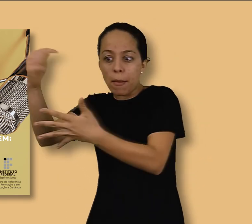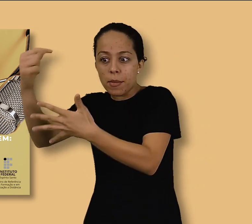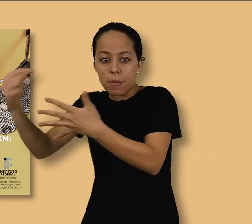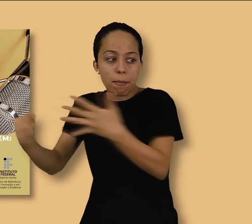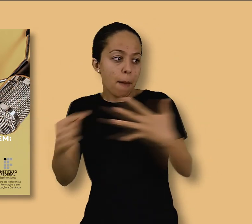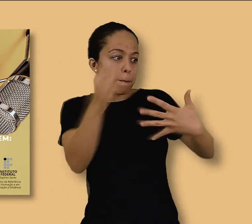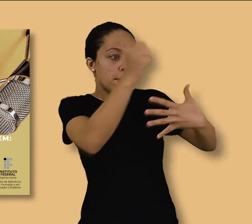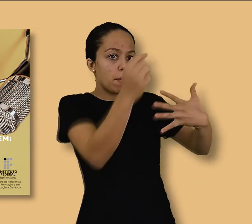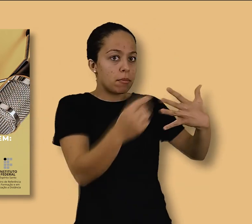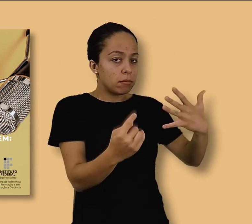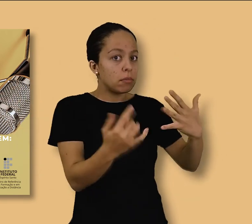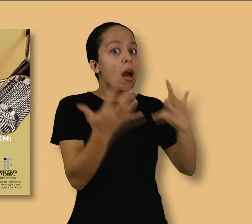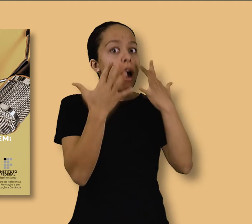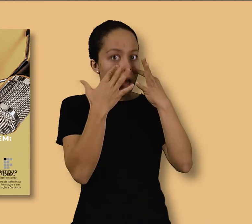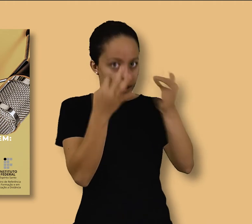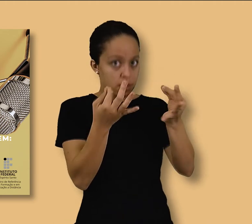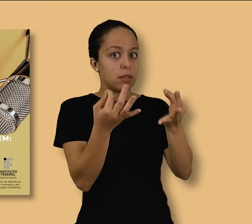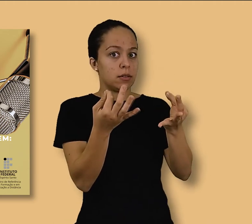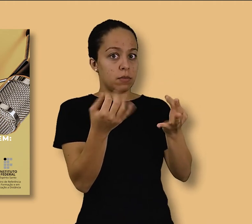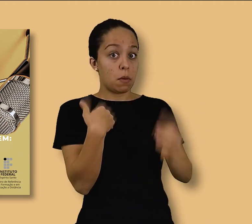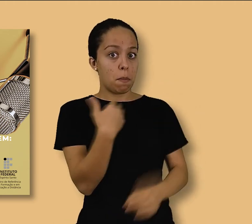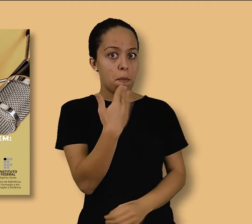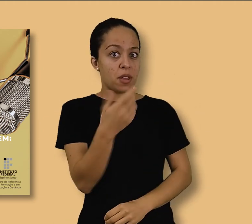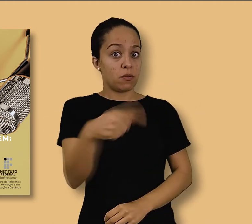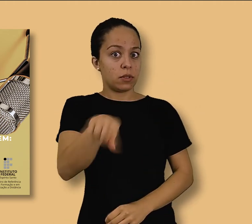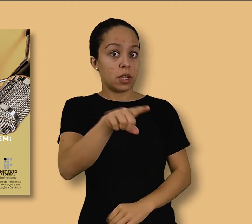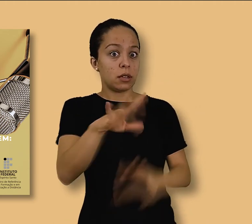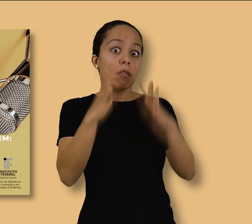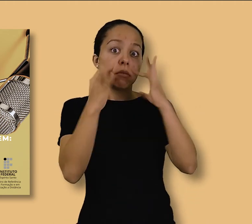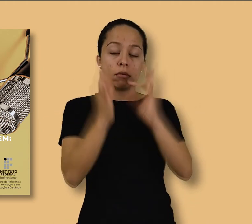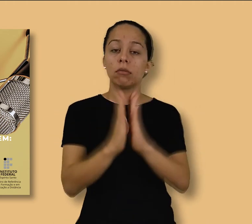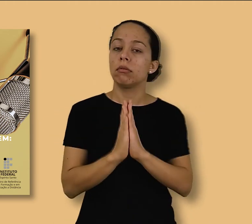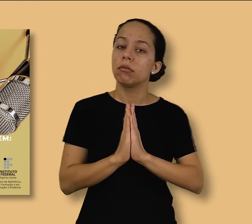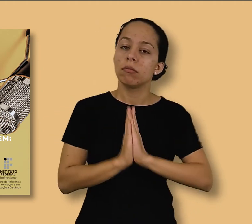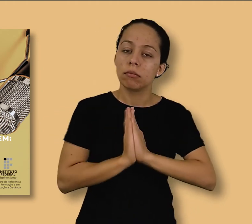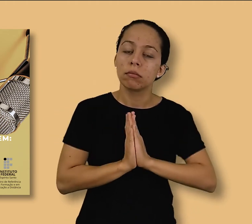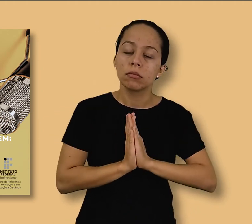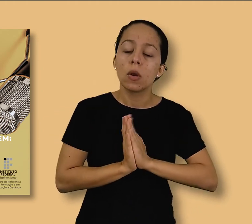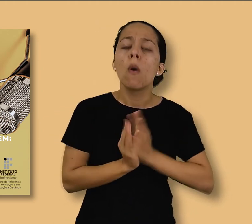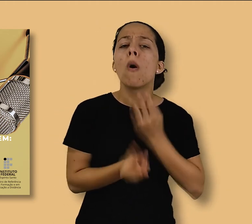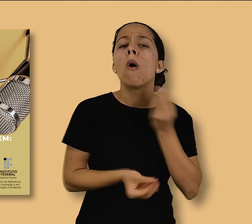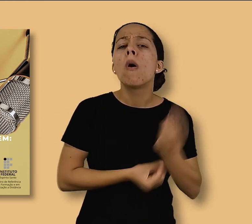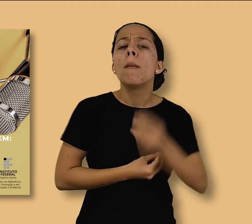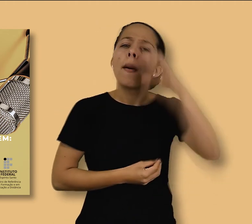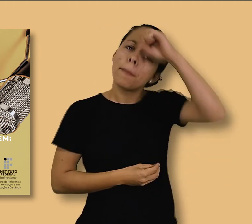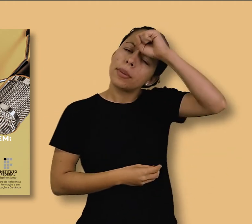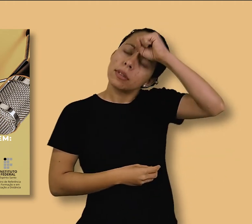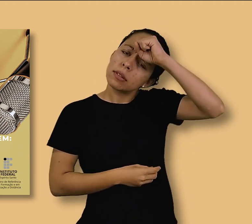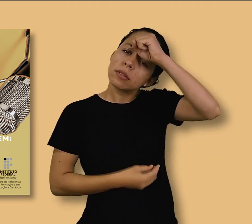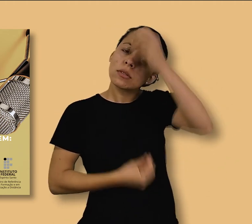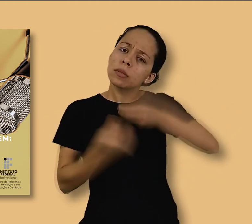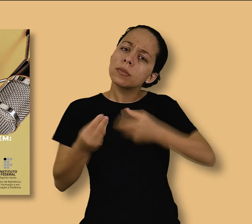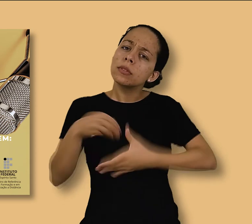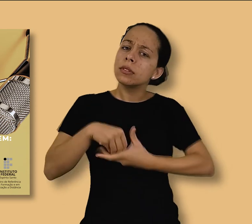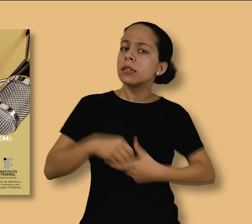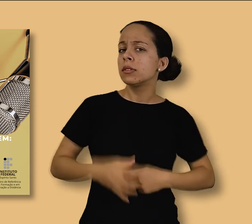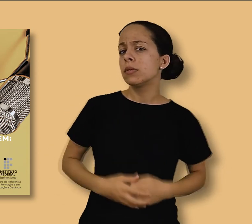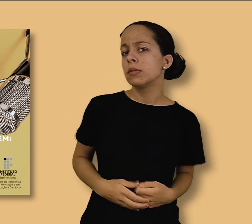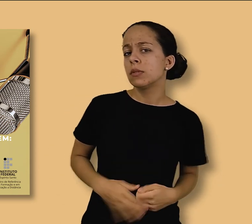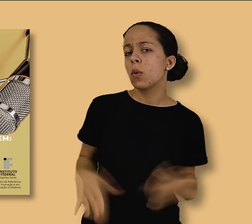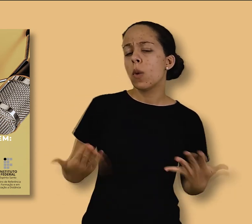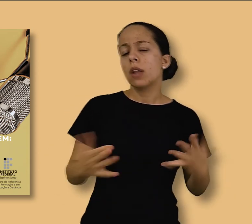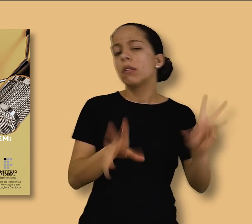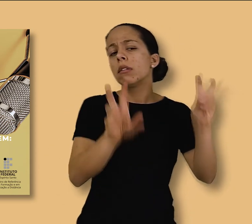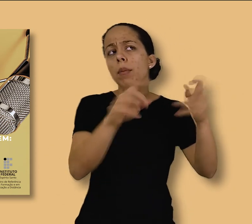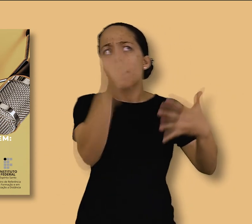É isso que eu tô chamando atenção de vocês hoje é preciso entender como aprendizagem se dá Quais as